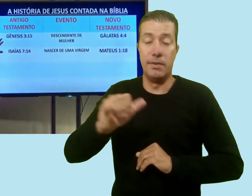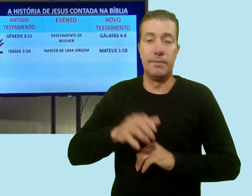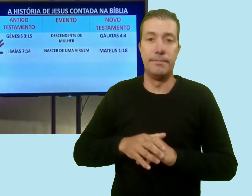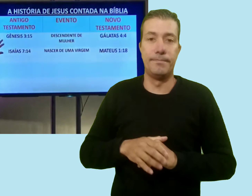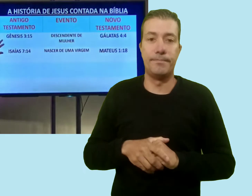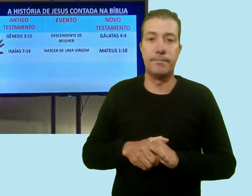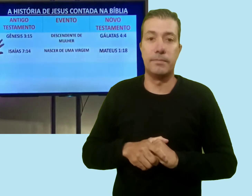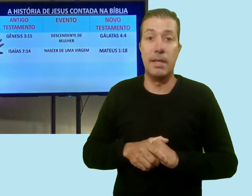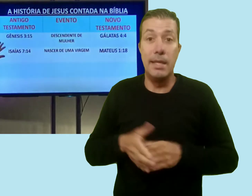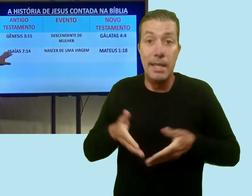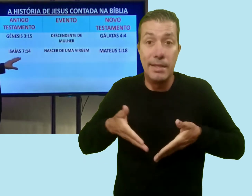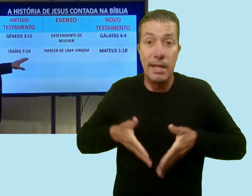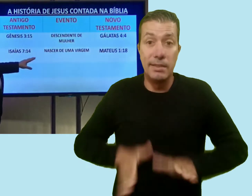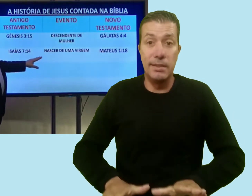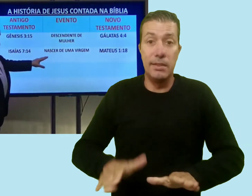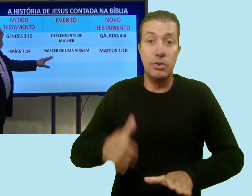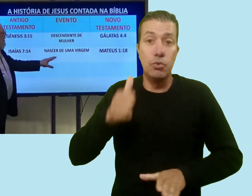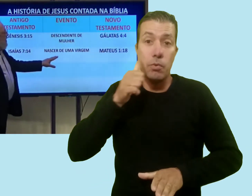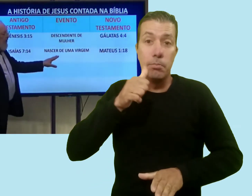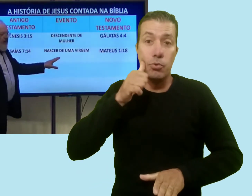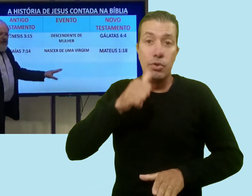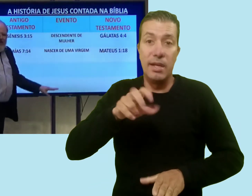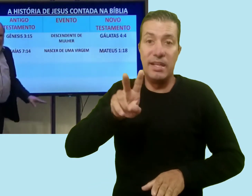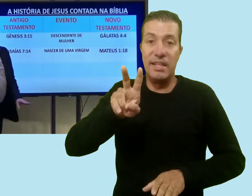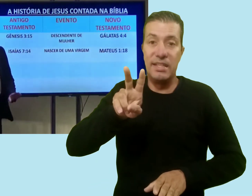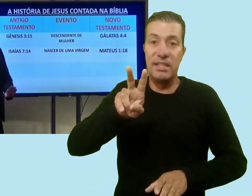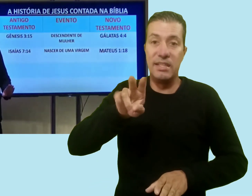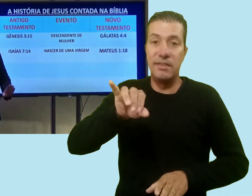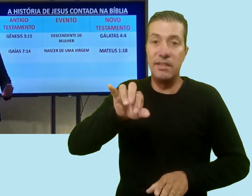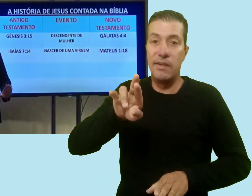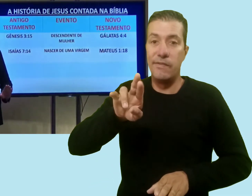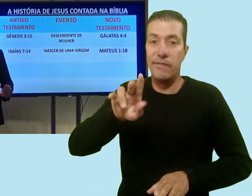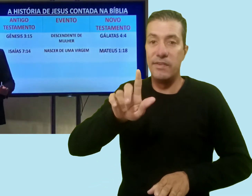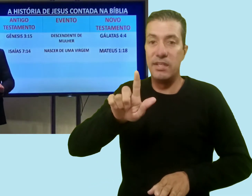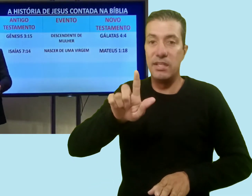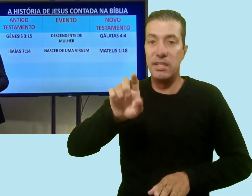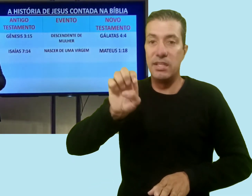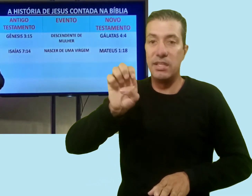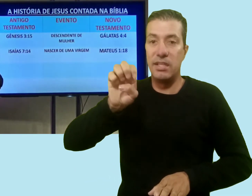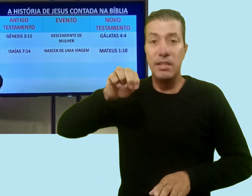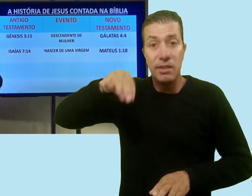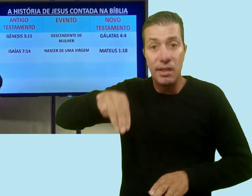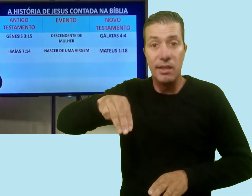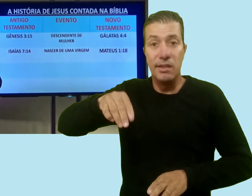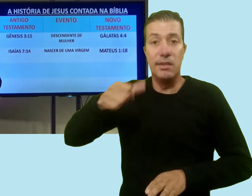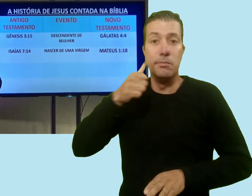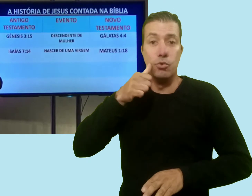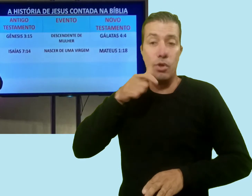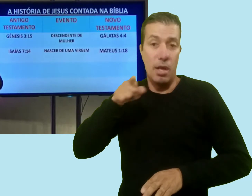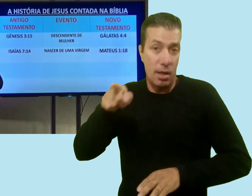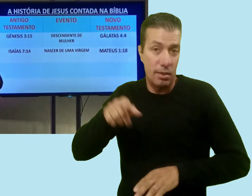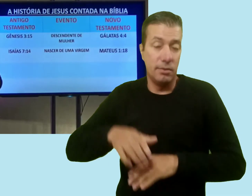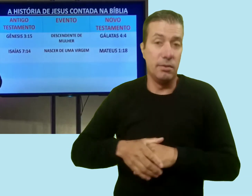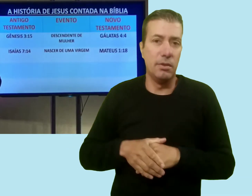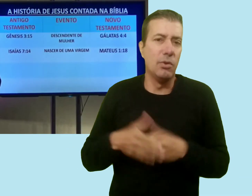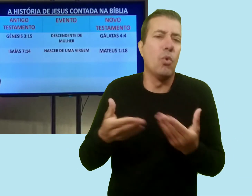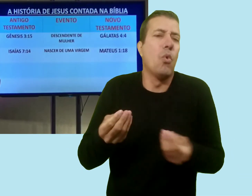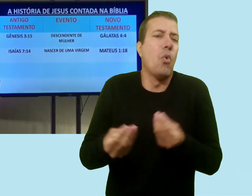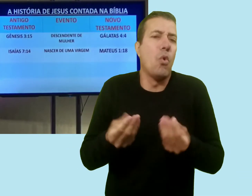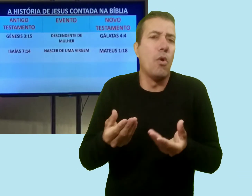Outra profecia, que ele ia nascer de uma virgem. Nascer de uma virgem? Como é que é essa história aí,